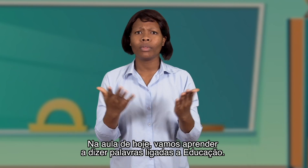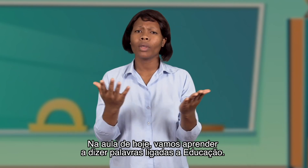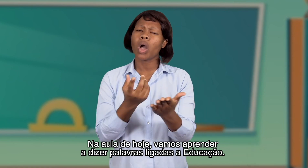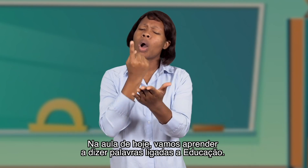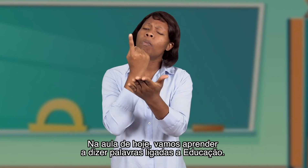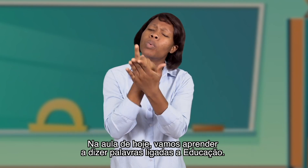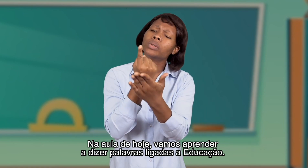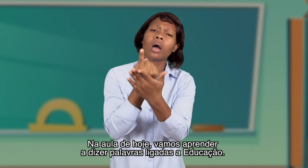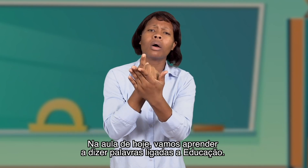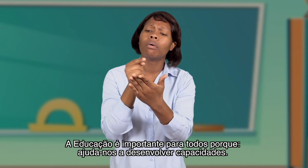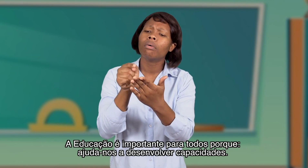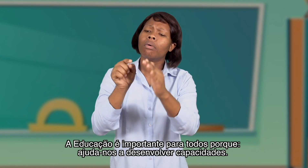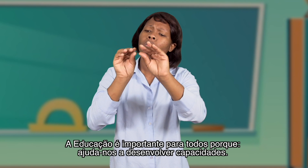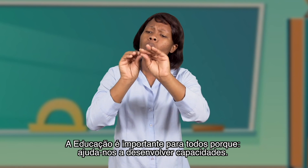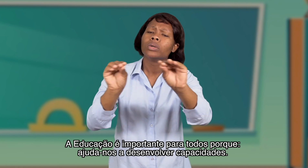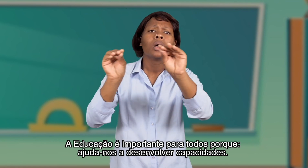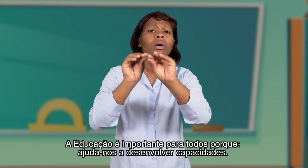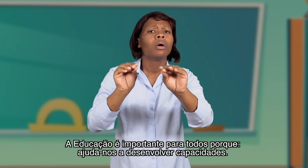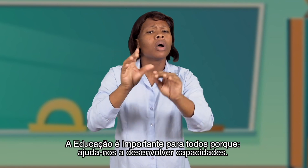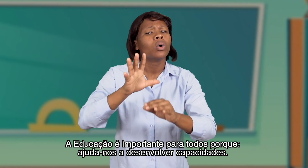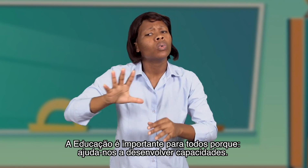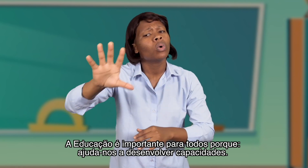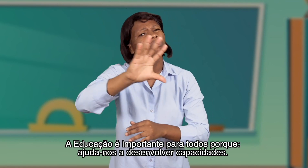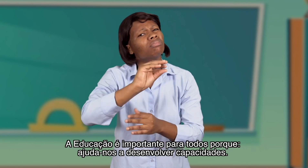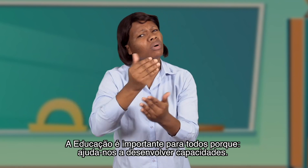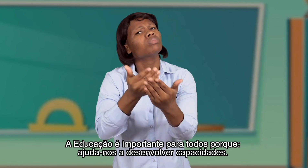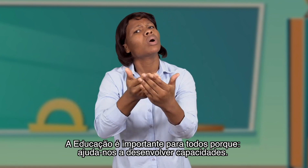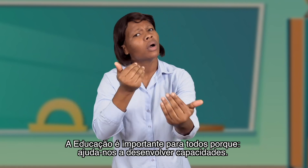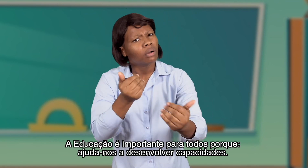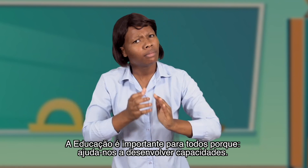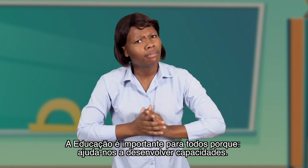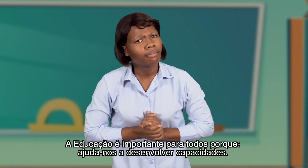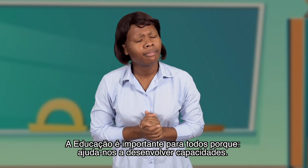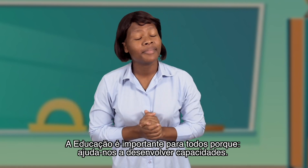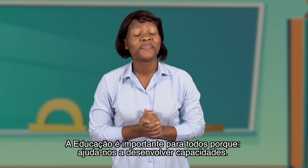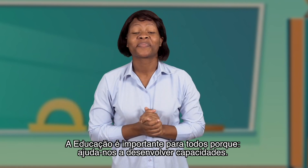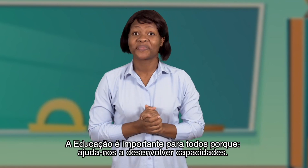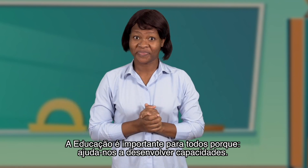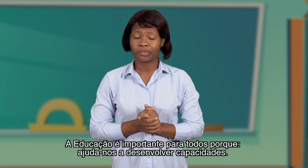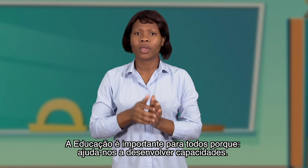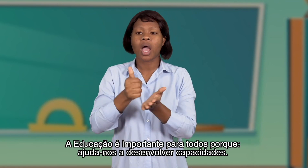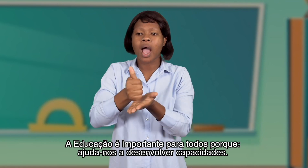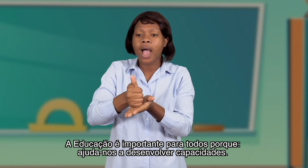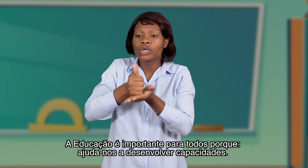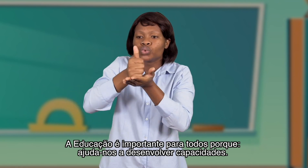educação a educação é importante para todos porque ajuda-nos a desenvolver